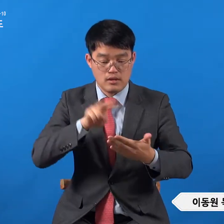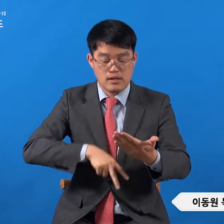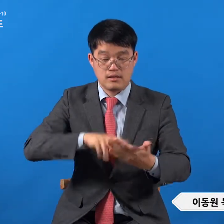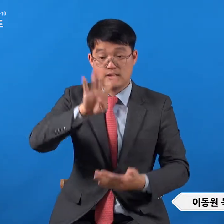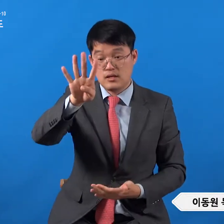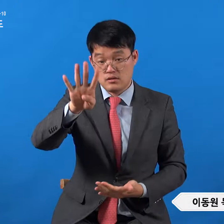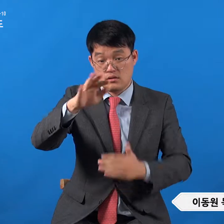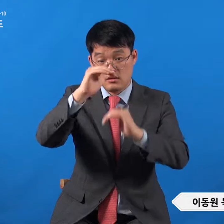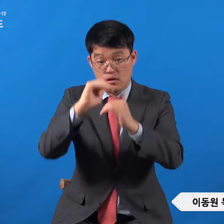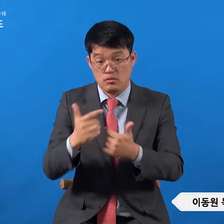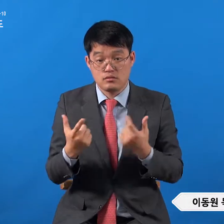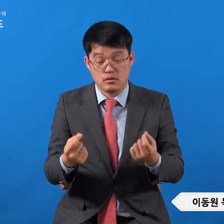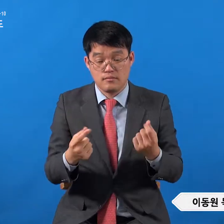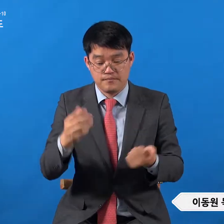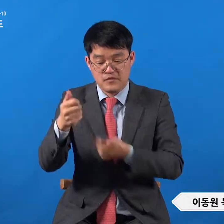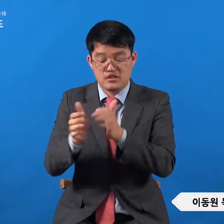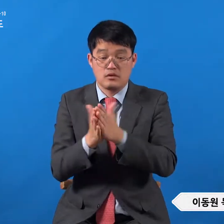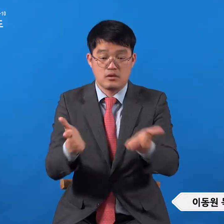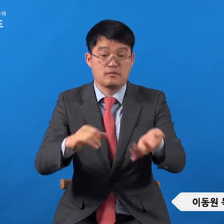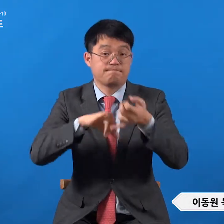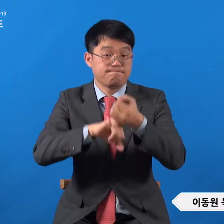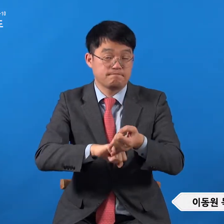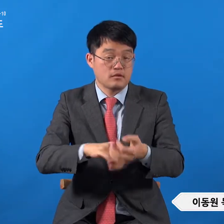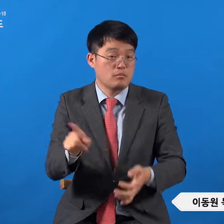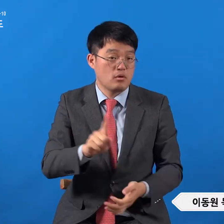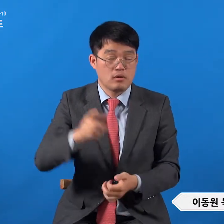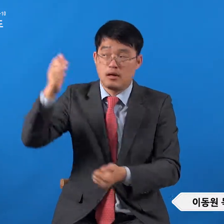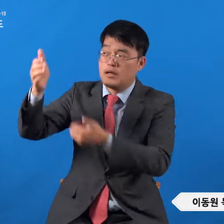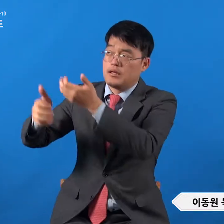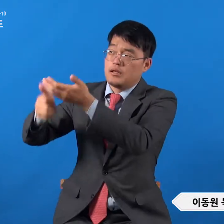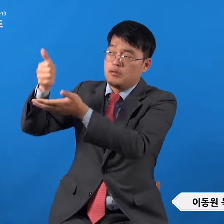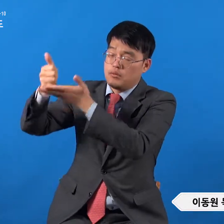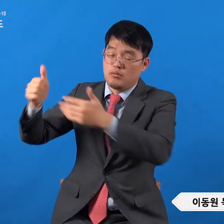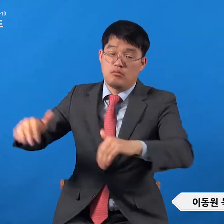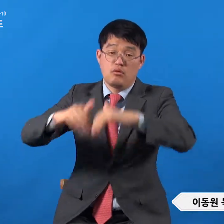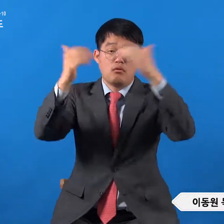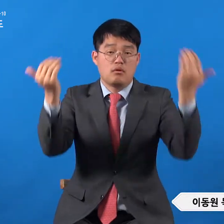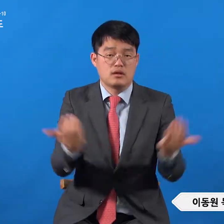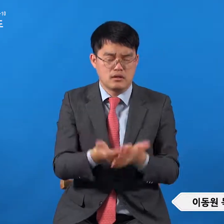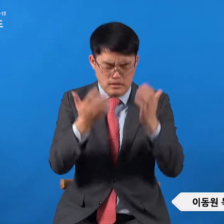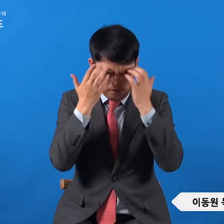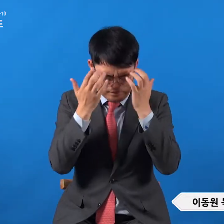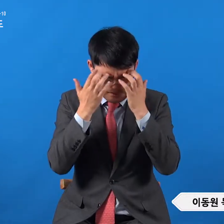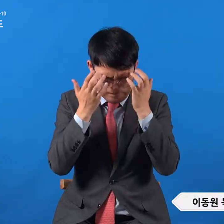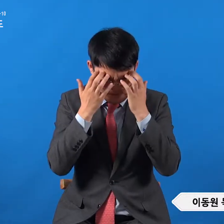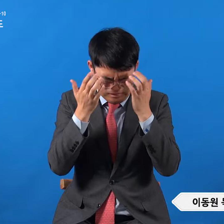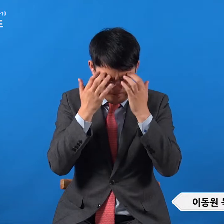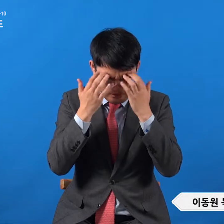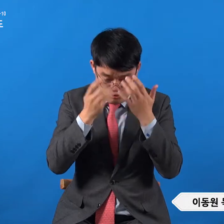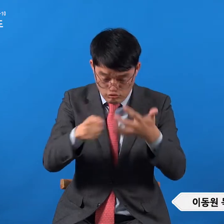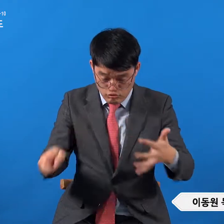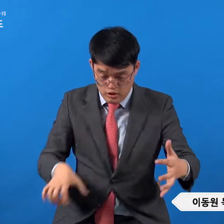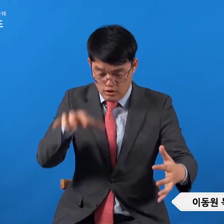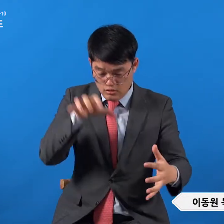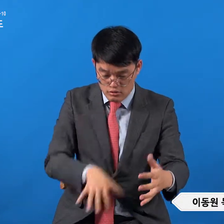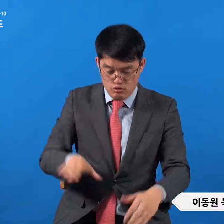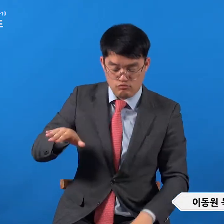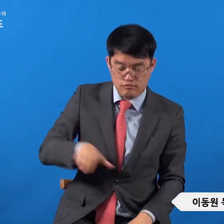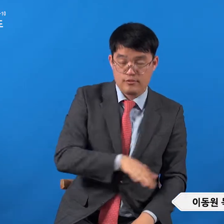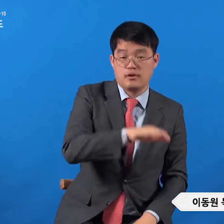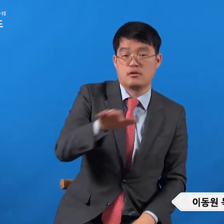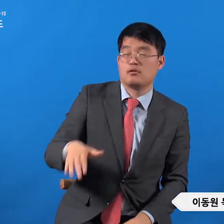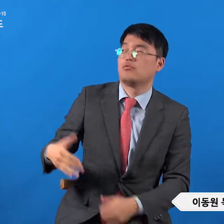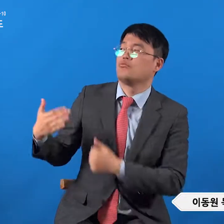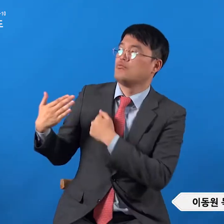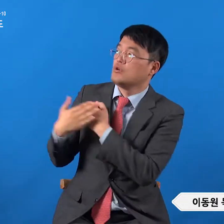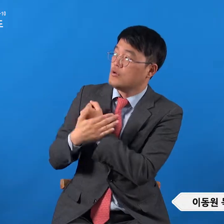말씀처럼 성경은 약속하기를 하나님은 모든 환난 중에서 우리를